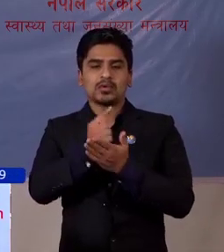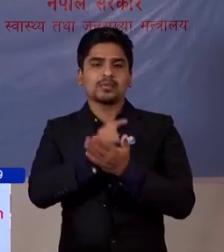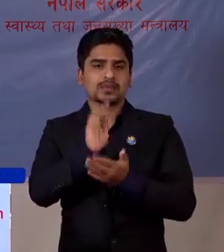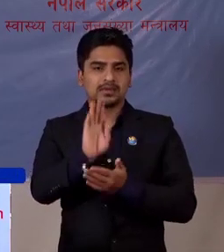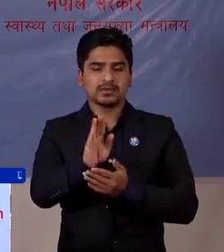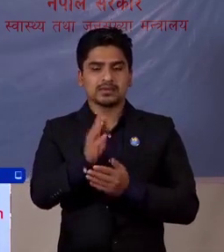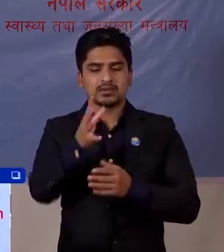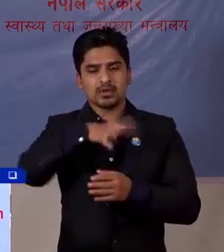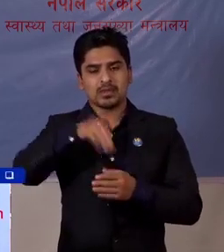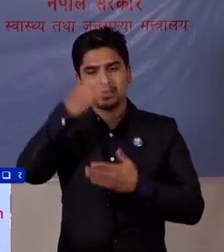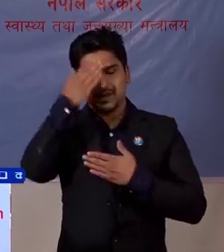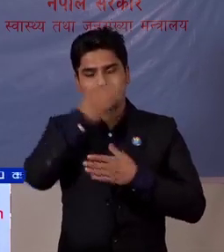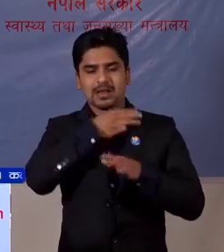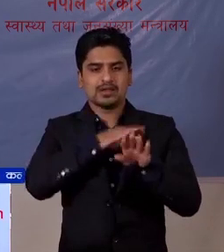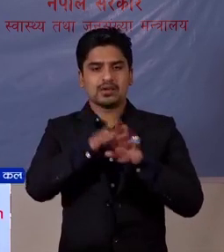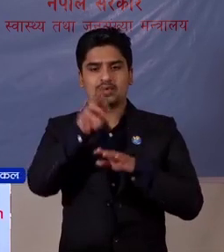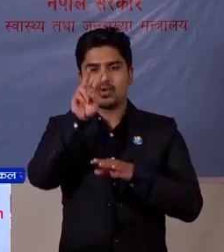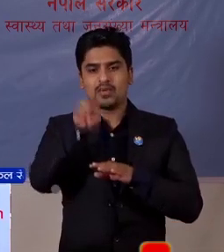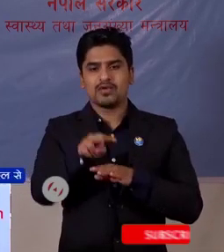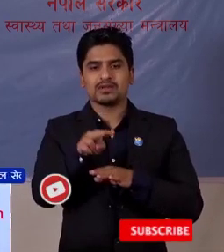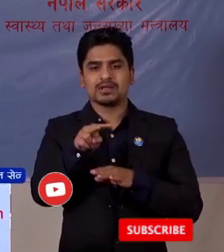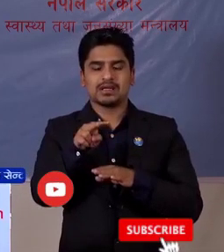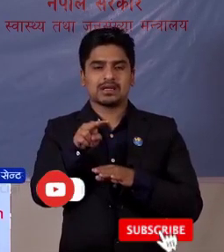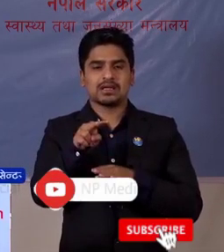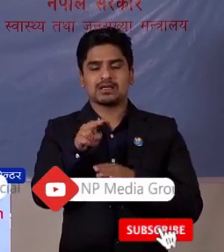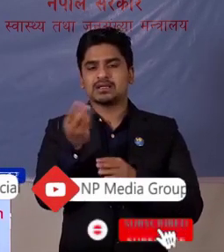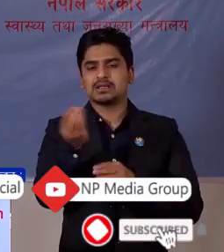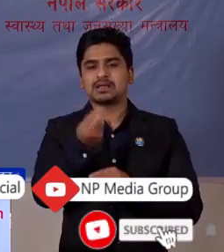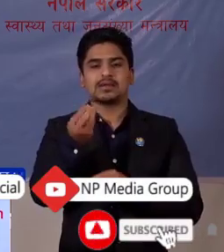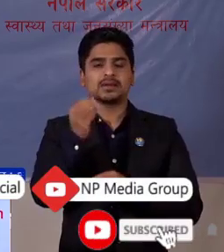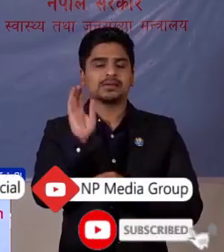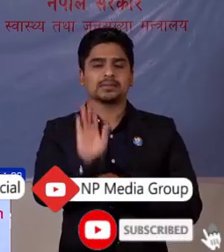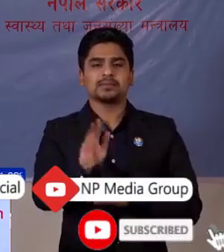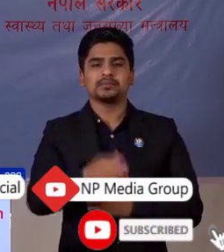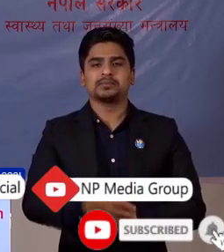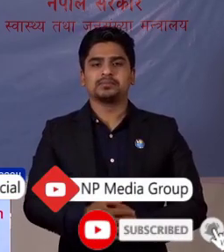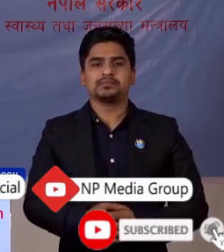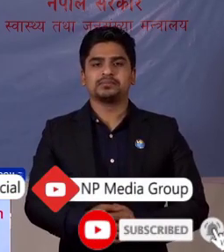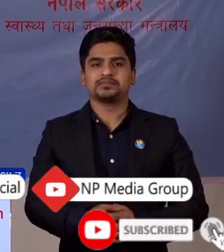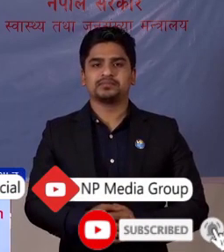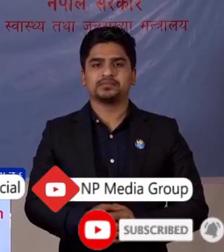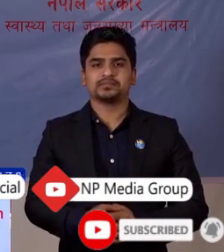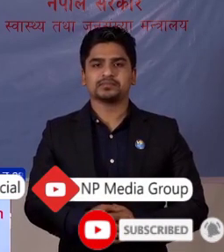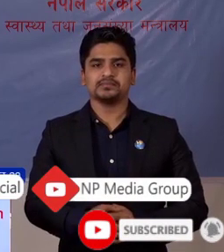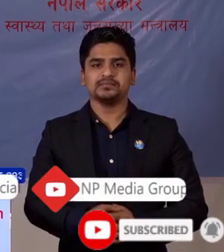सबै संक्रमितहरूको स्थिति हामीलाई प्राप्त जानकारी अनुसार सामान्य रहेको छ।